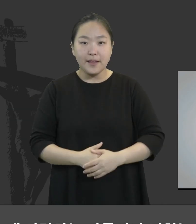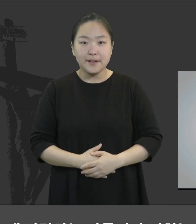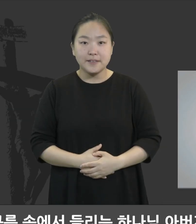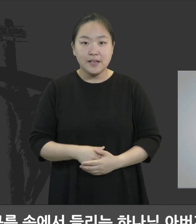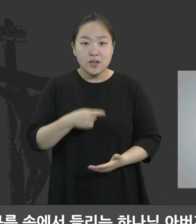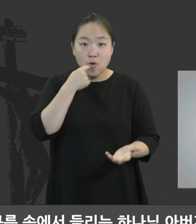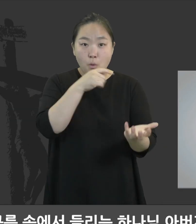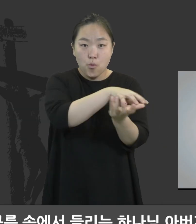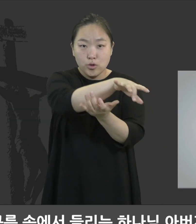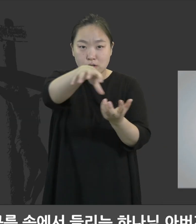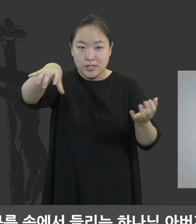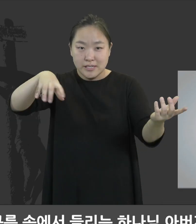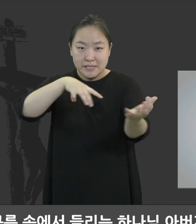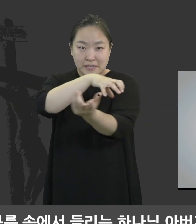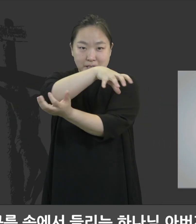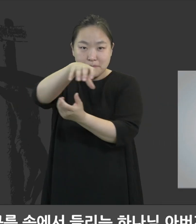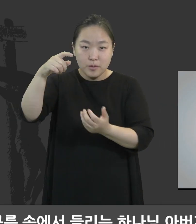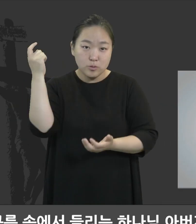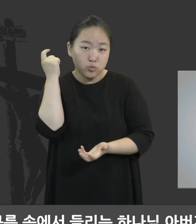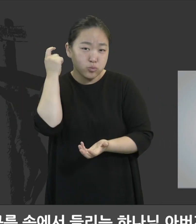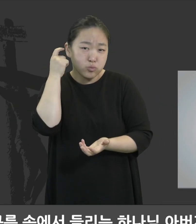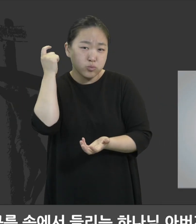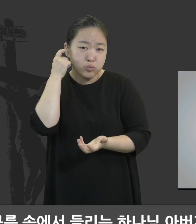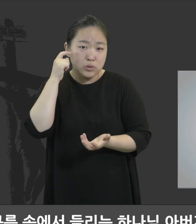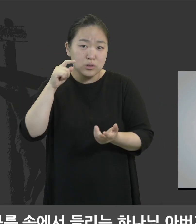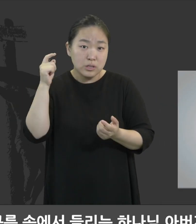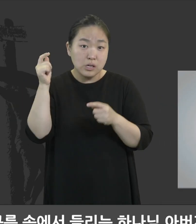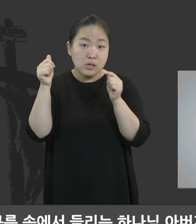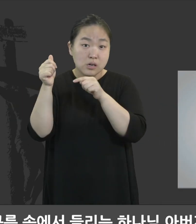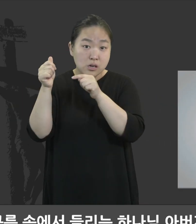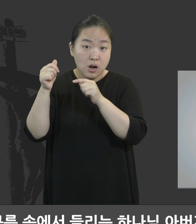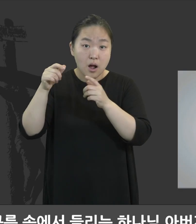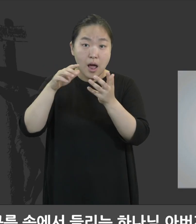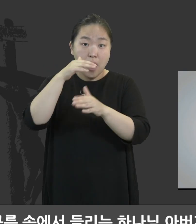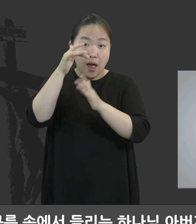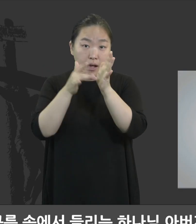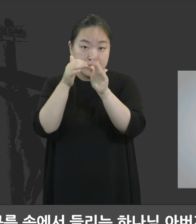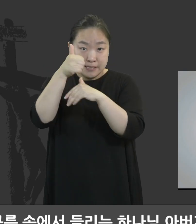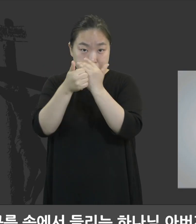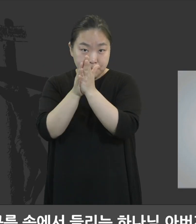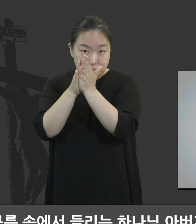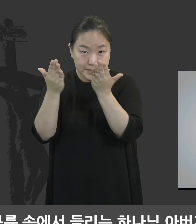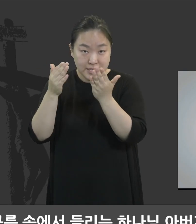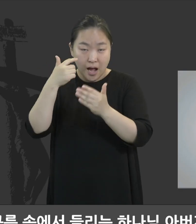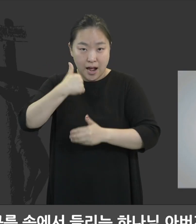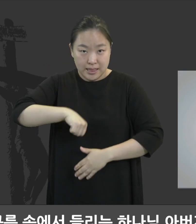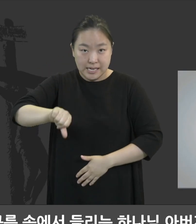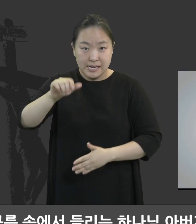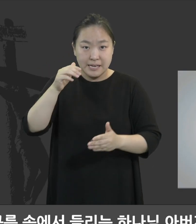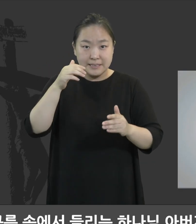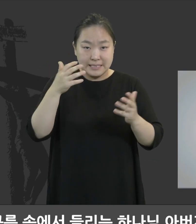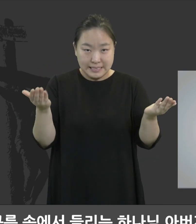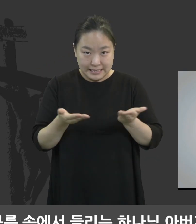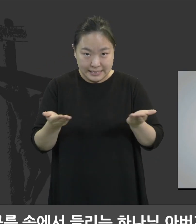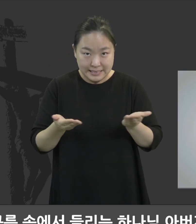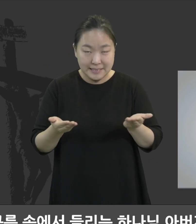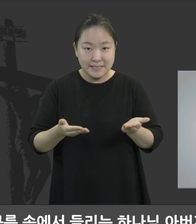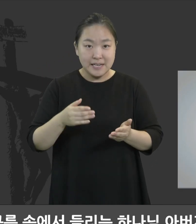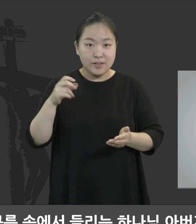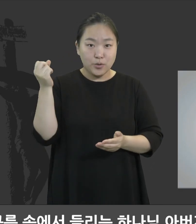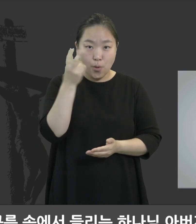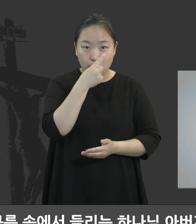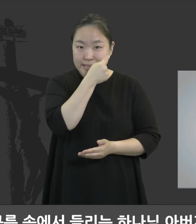들으라. 구름 속에서 들리는 하나님 아버지의 음성은 예수님께서 하나님의 참된